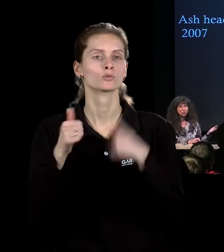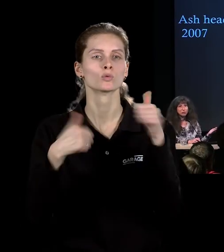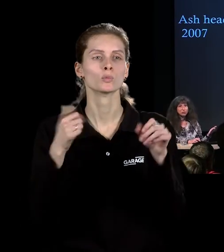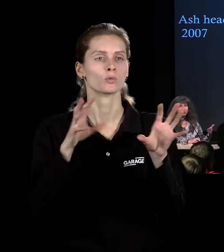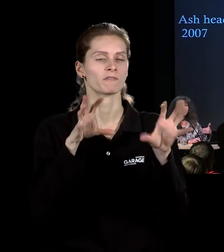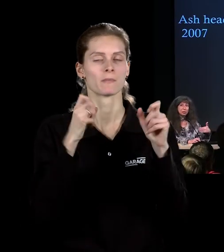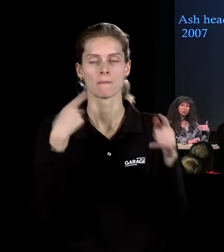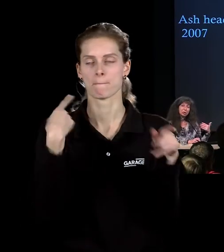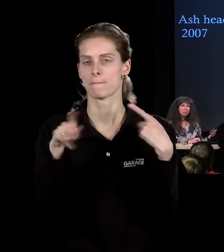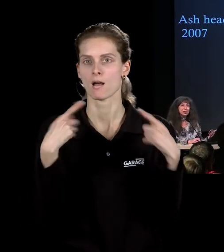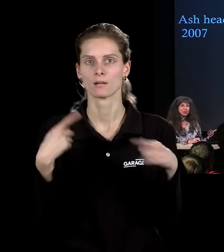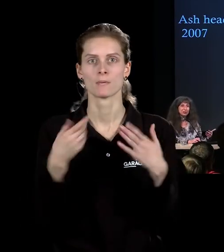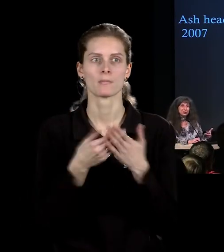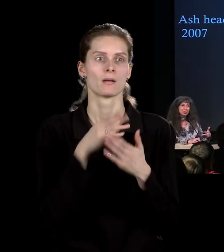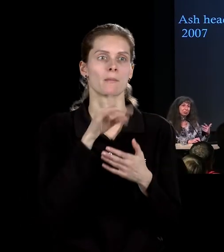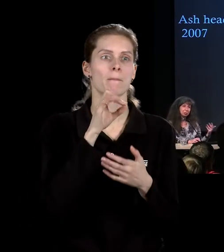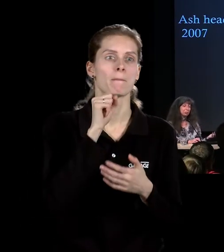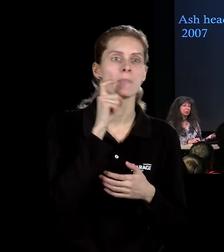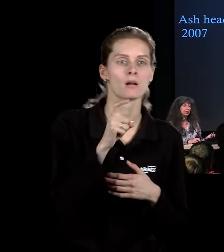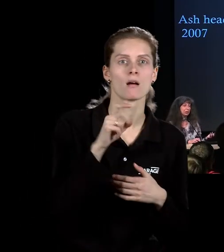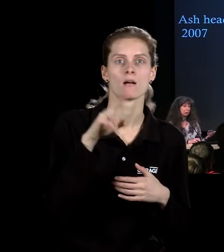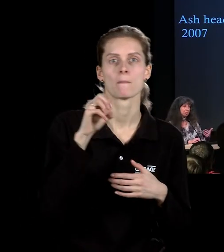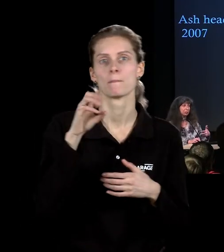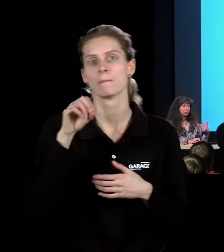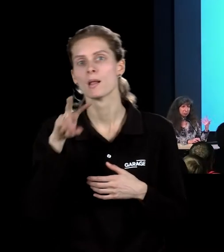прах, пепел, память.